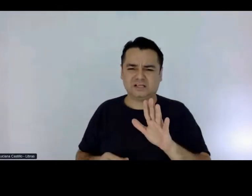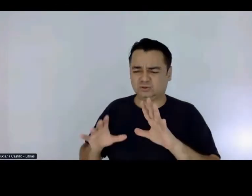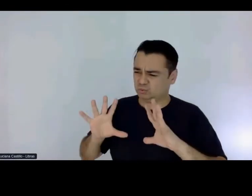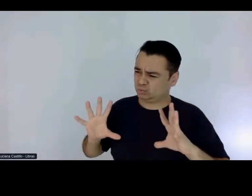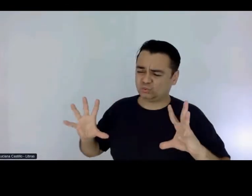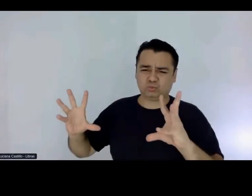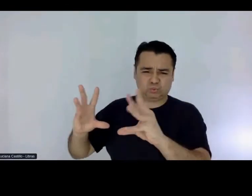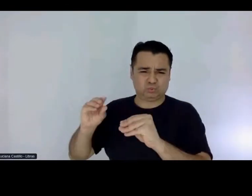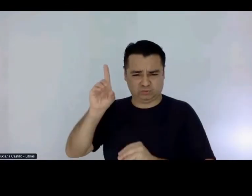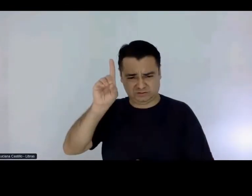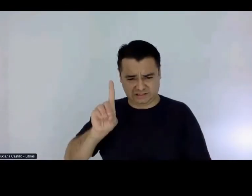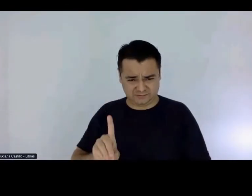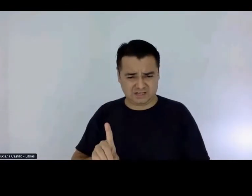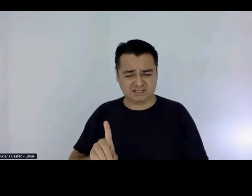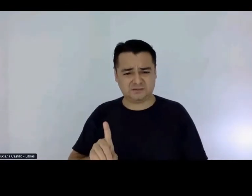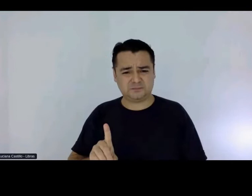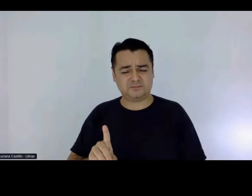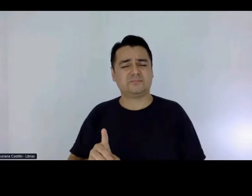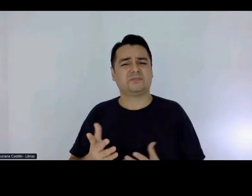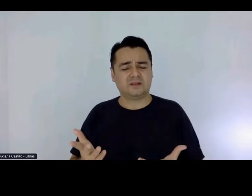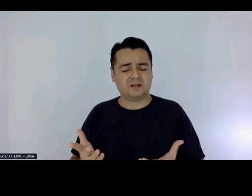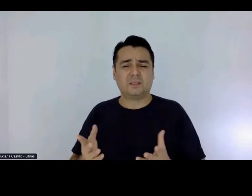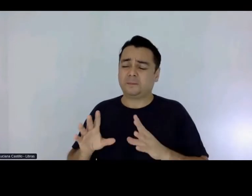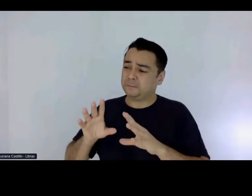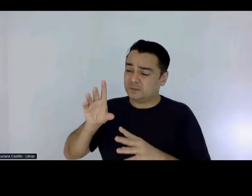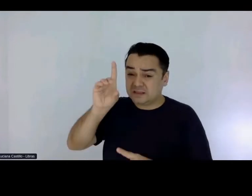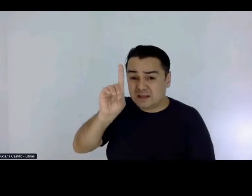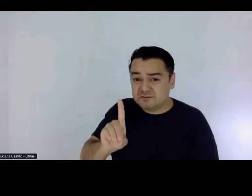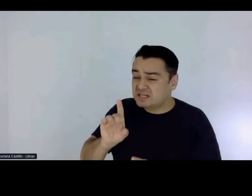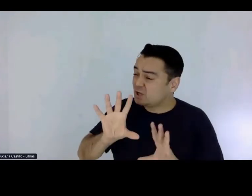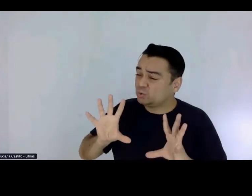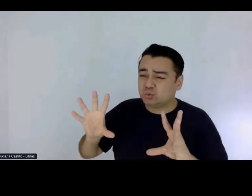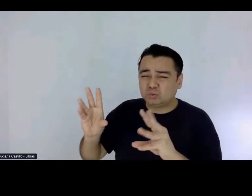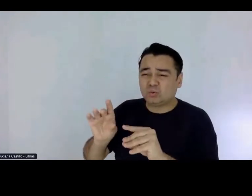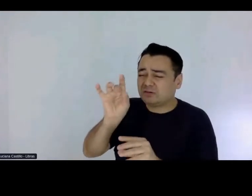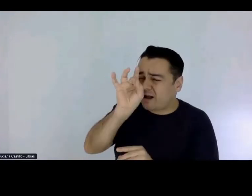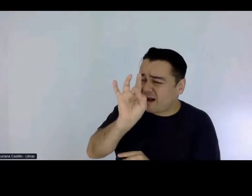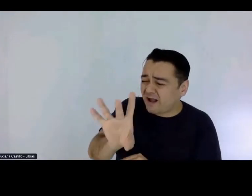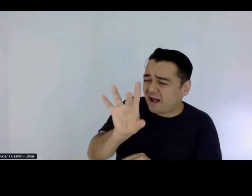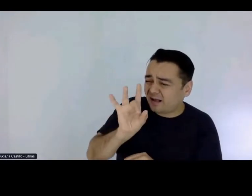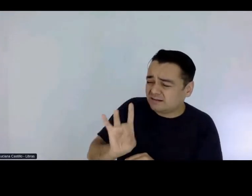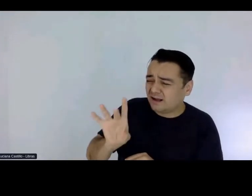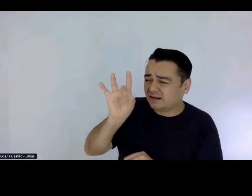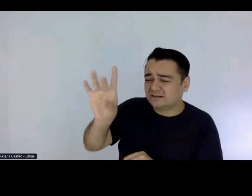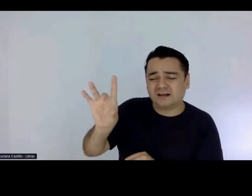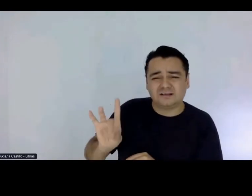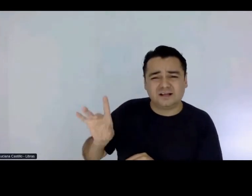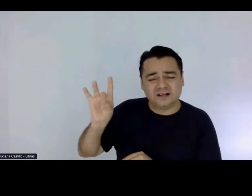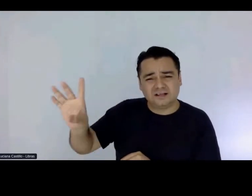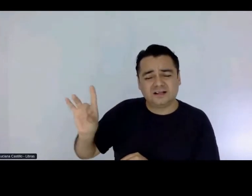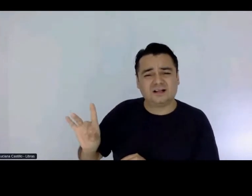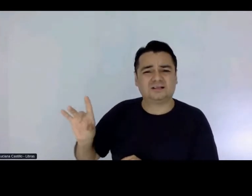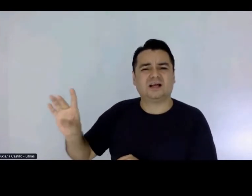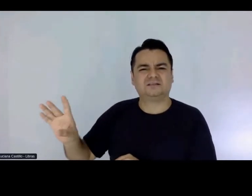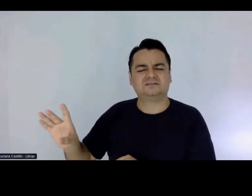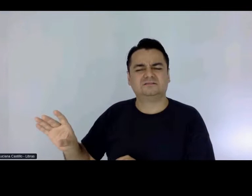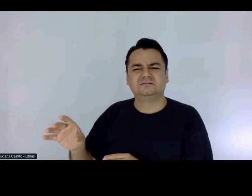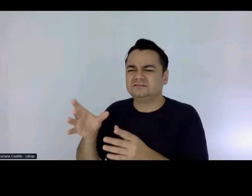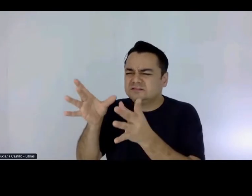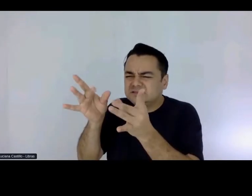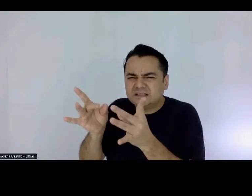as deficiências? Isso funciona em todo o universo, em todo o espectro das